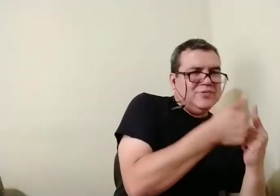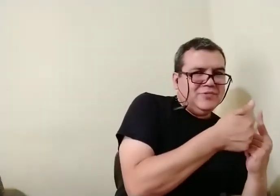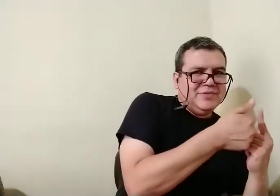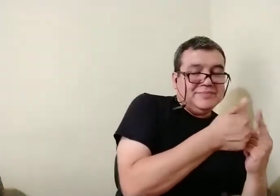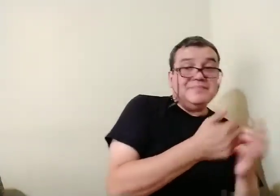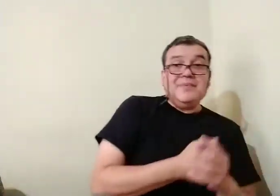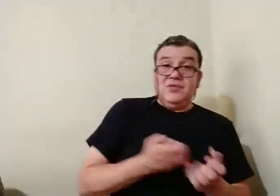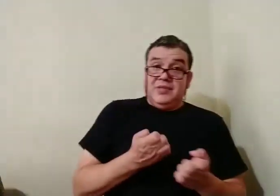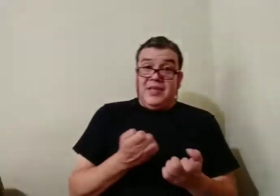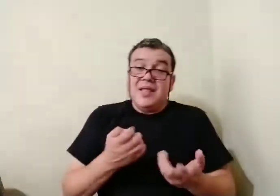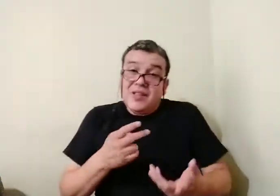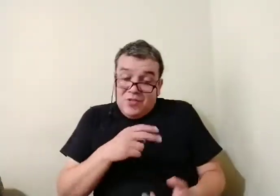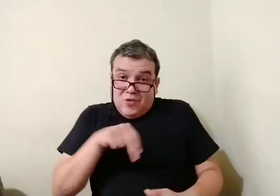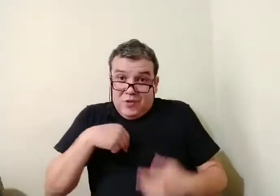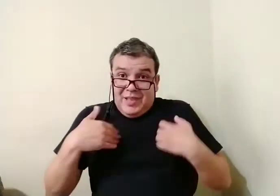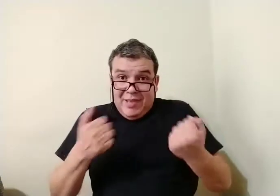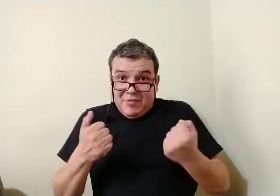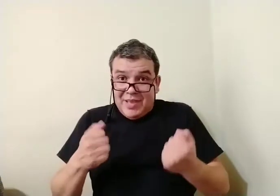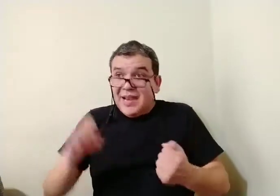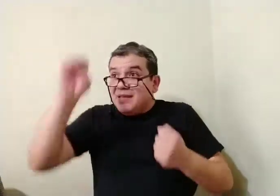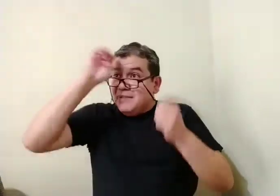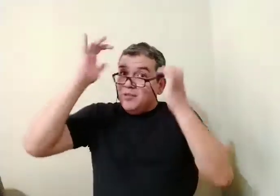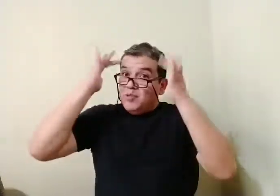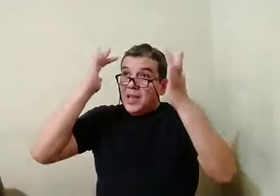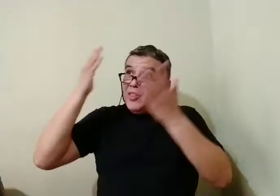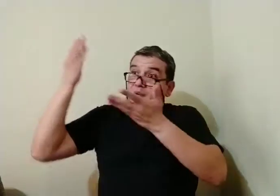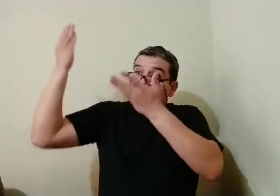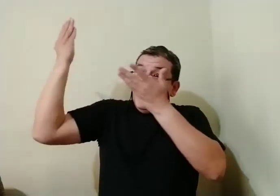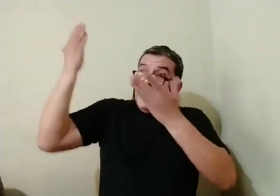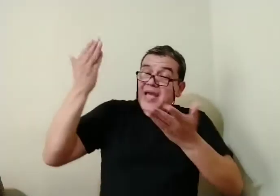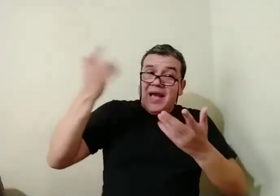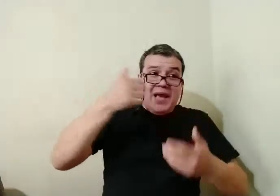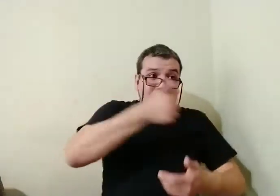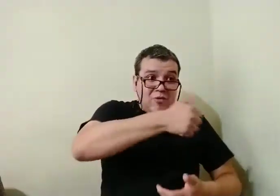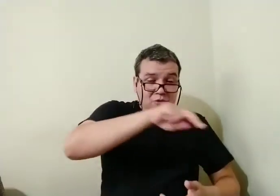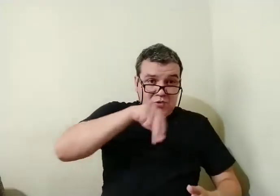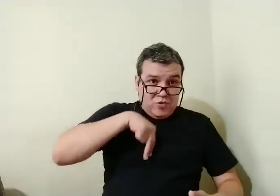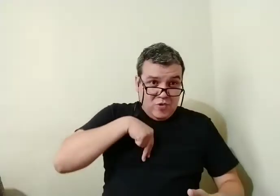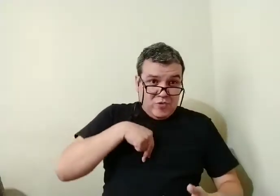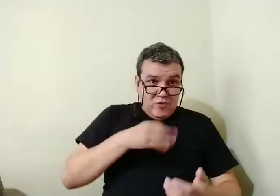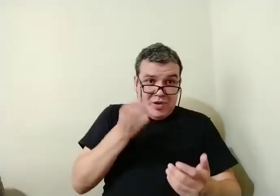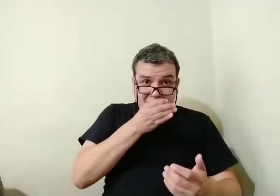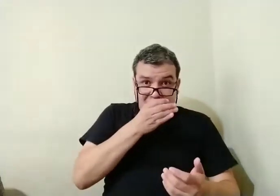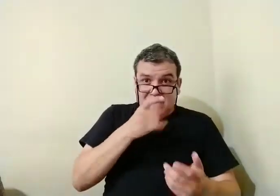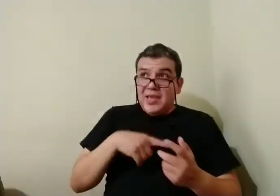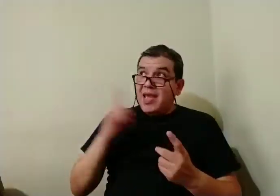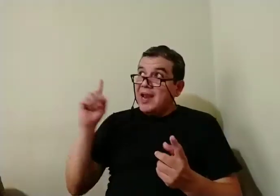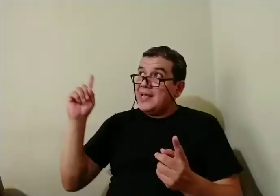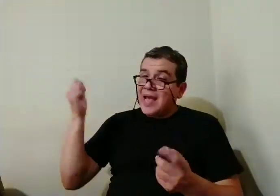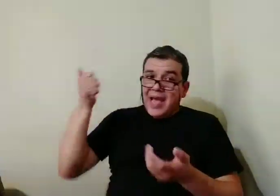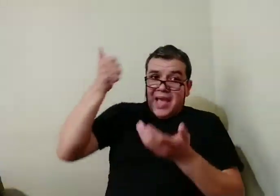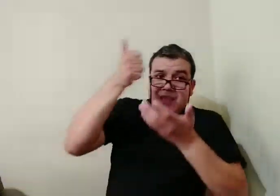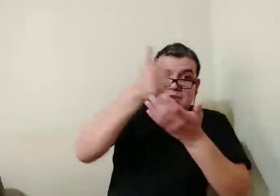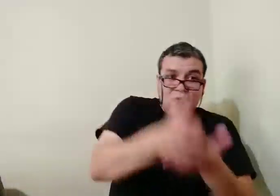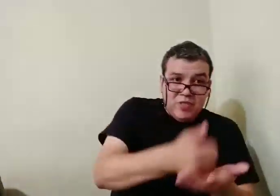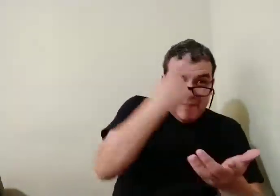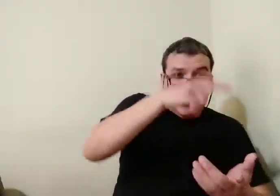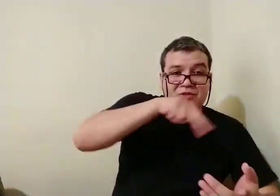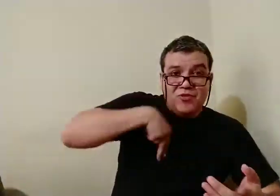Cuando testificamos de Jesús, no estamos solos. El Espíritu Santo está a nuestro